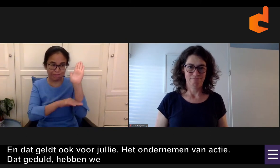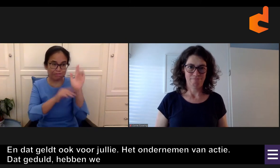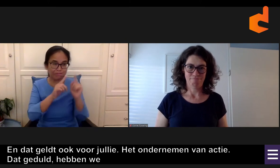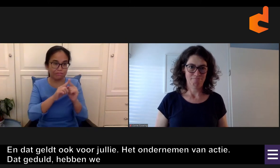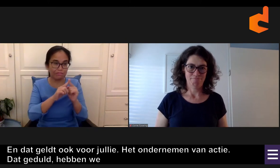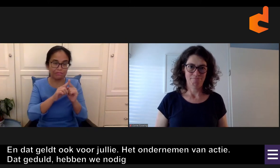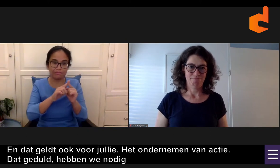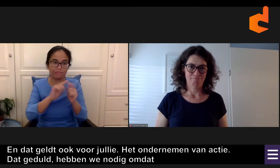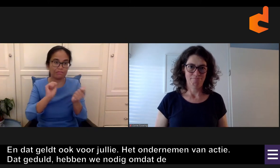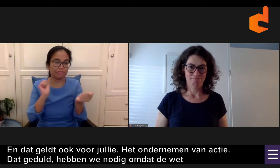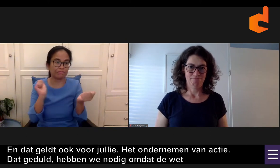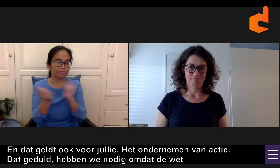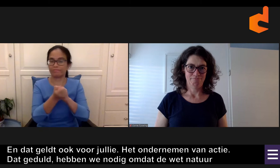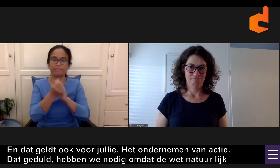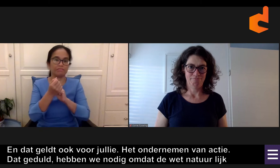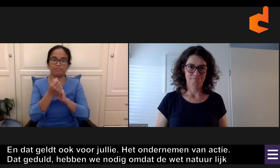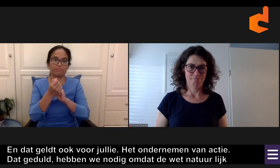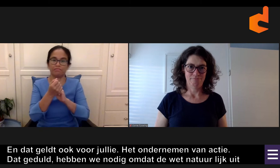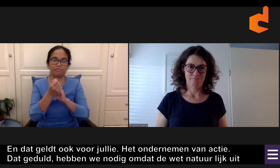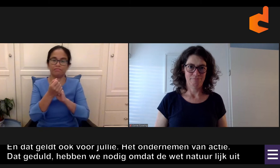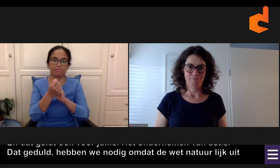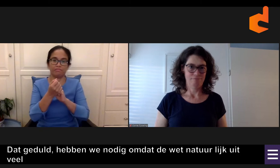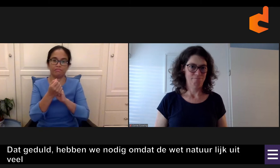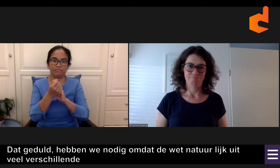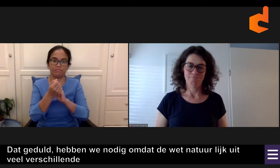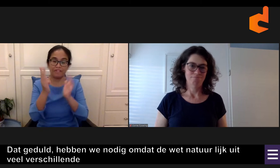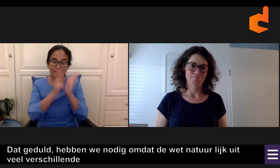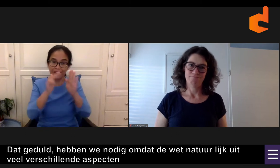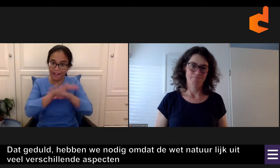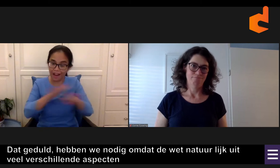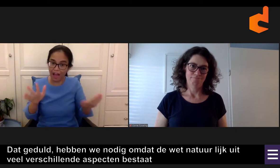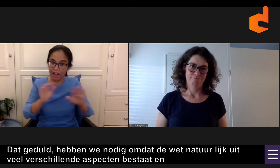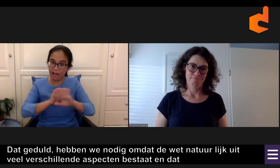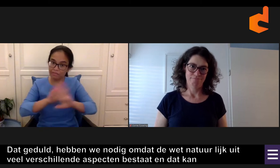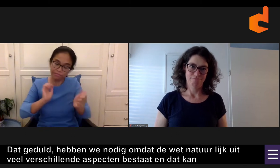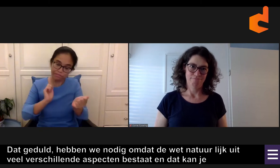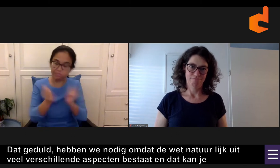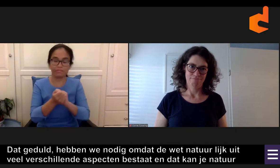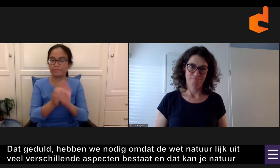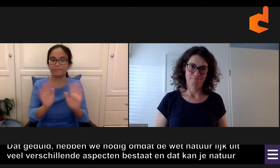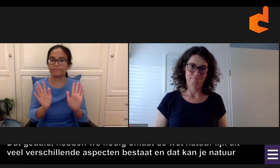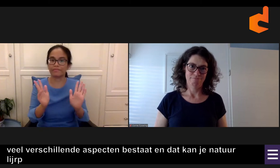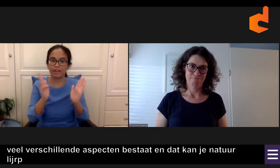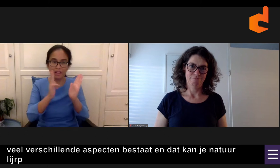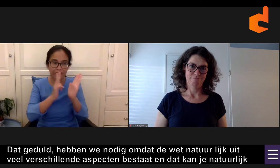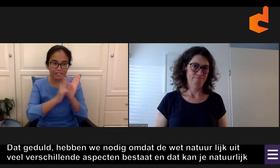Omdat de wet natuurlijk uit heel veel verschillende aspecten bestaat. En dat kan je natuurlijk niet in één keer die verandering teweeg brengen. Een wet kan